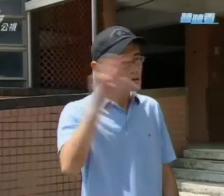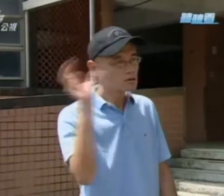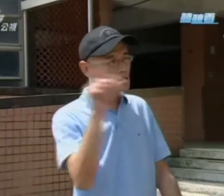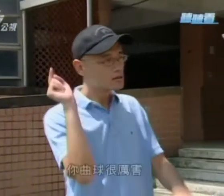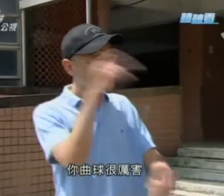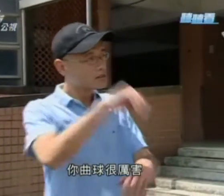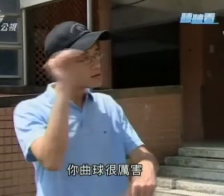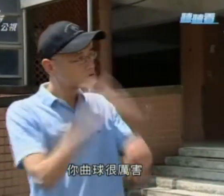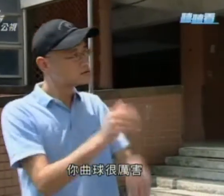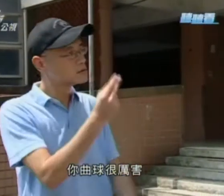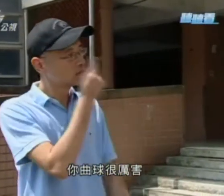你曲球很厉害，